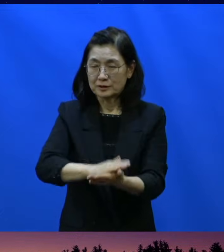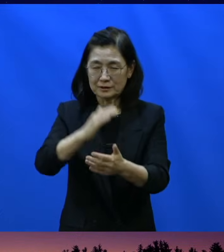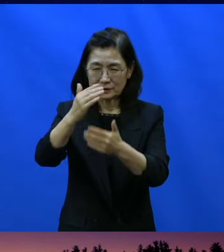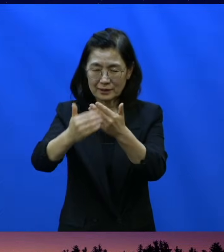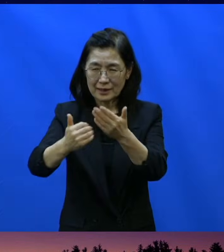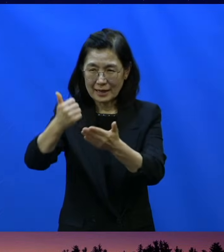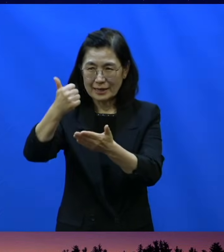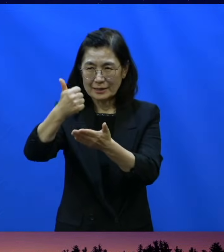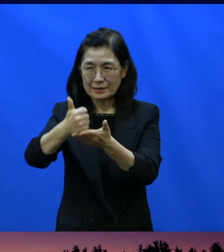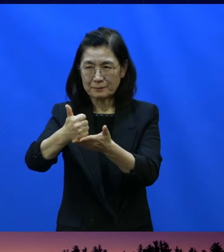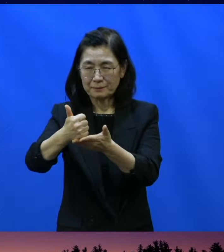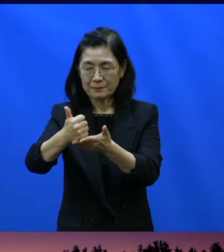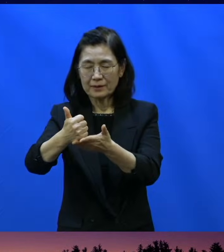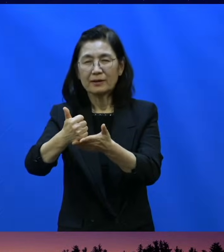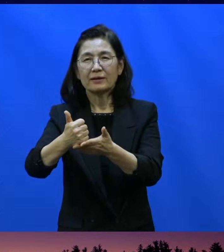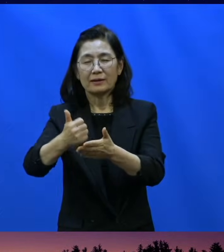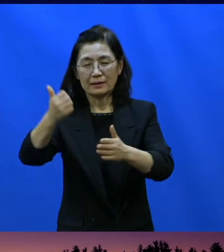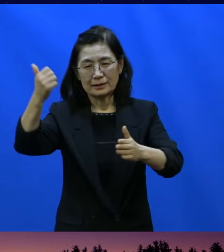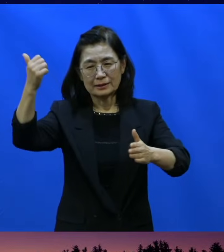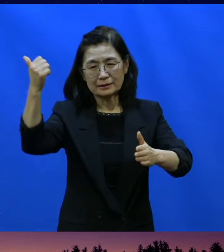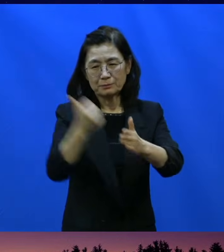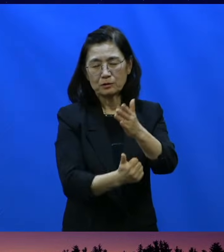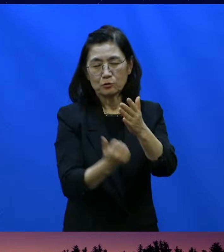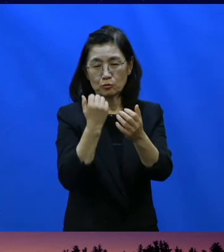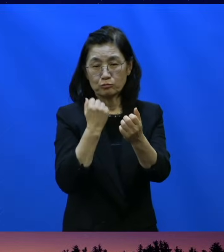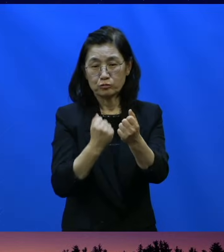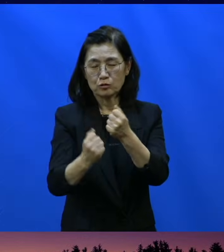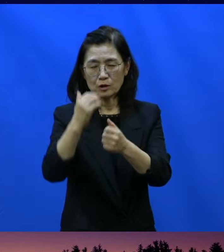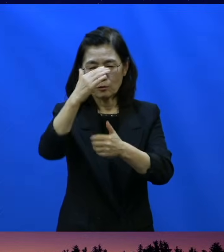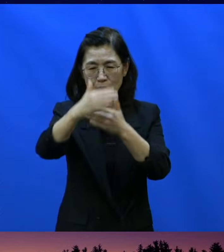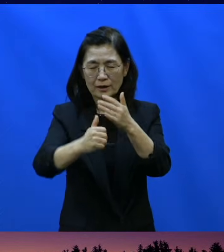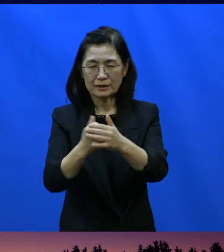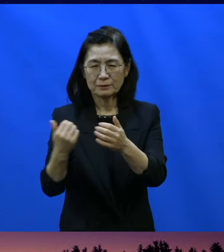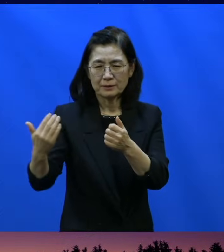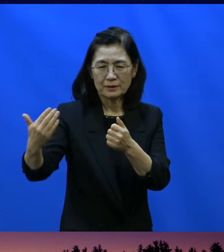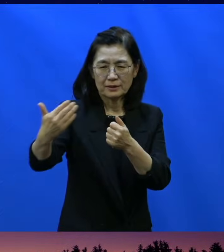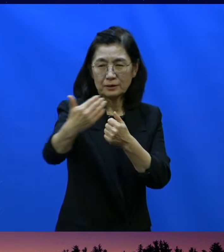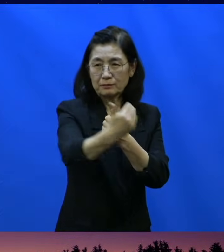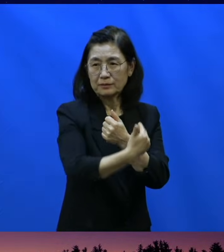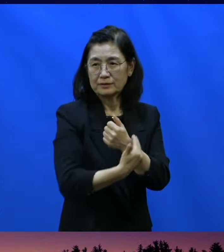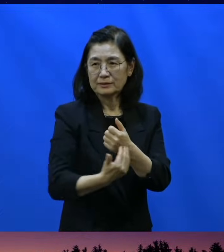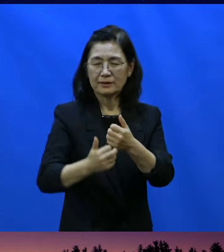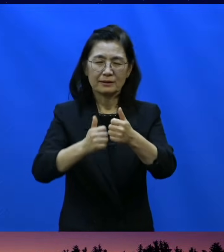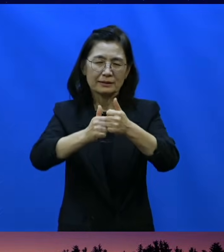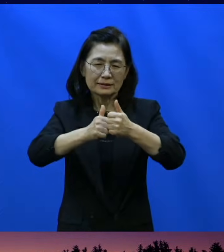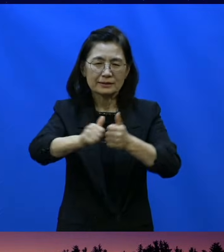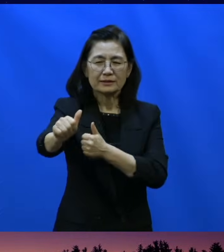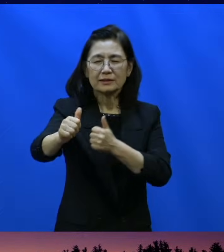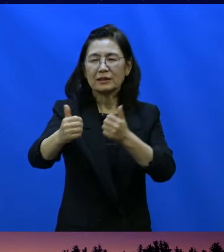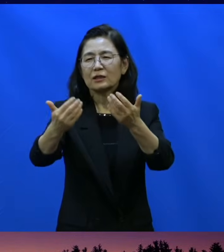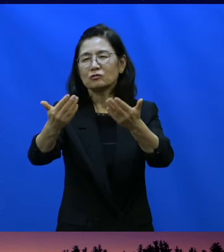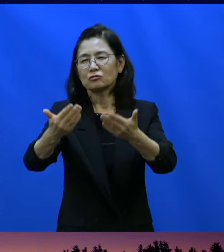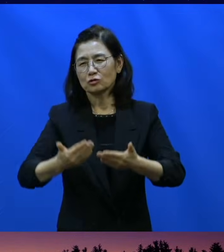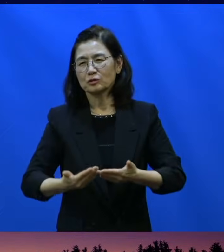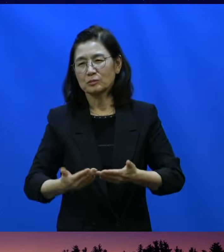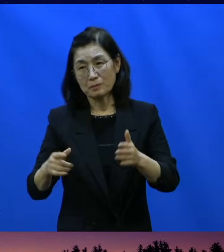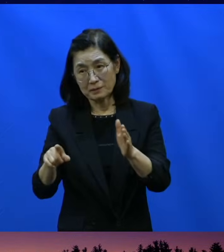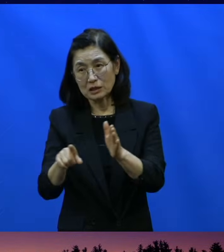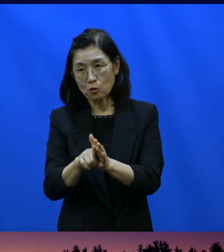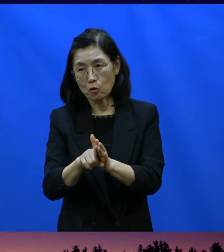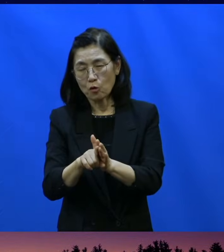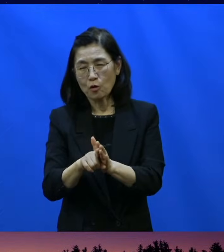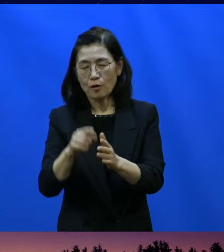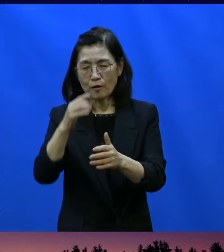하나님이 덮으시고 은혜로 덮으셔서 승리로 바꾸어 나가시는 그 하나님의 은혜를 신뢰하시고